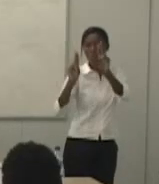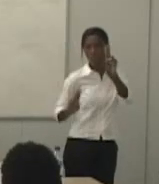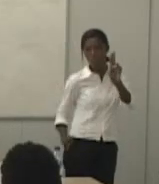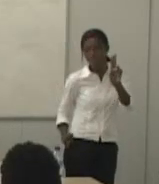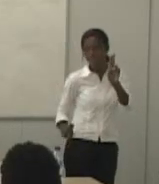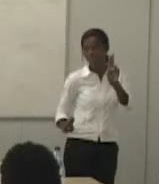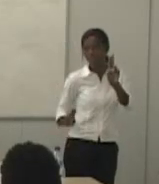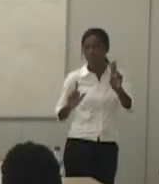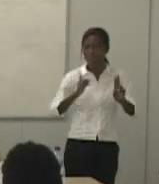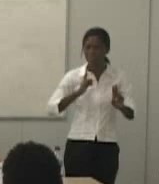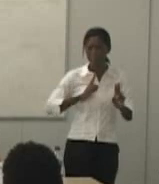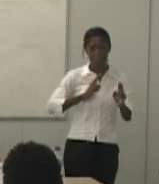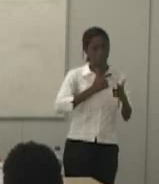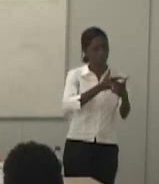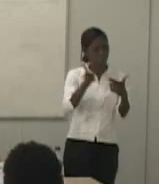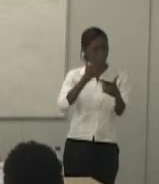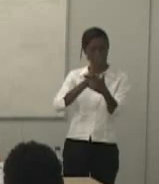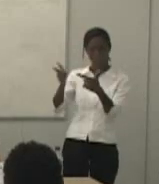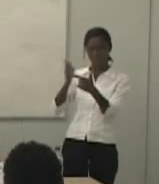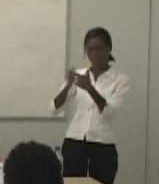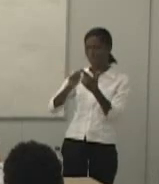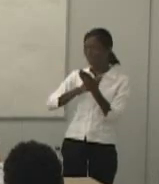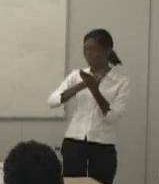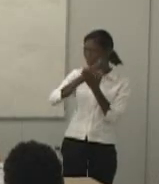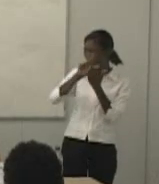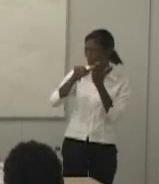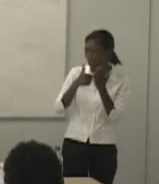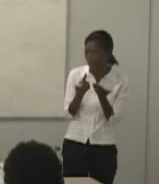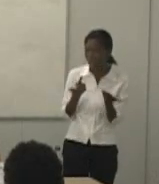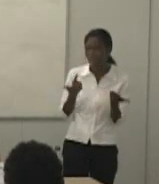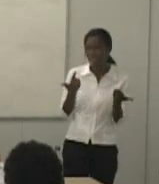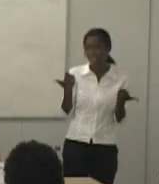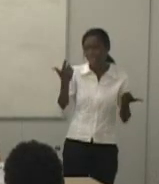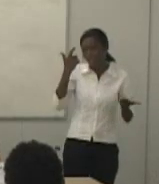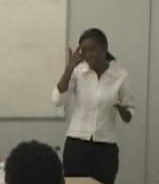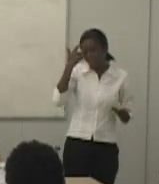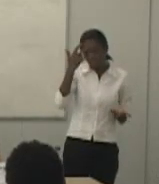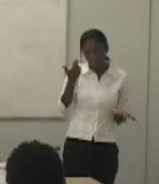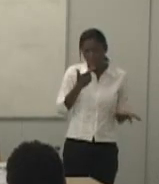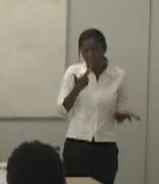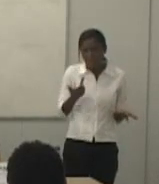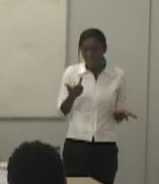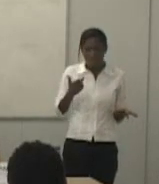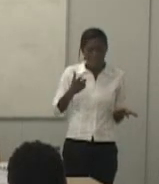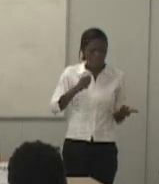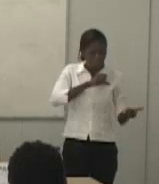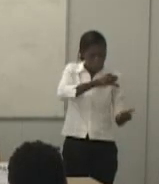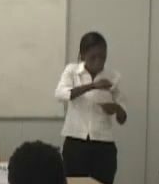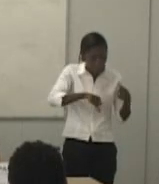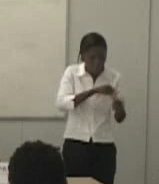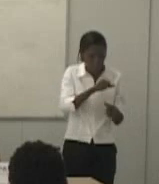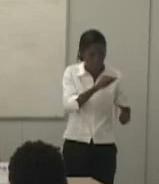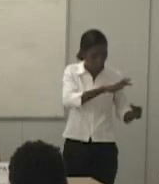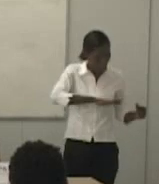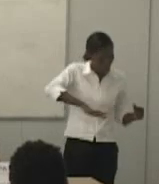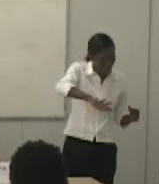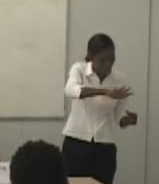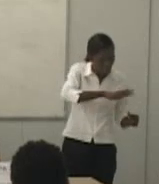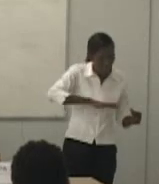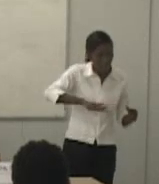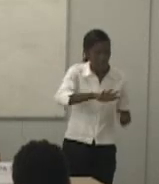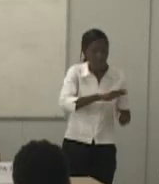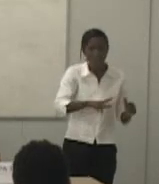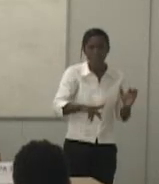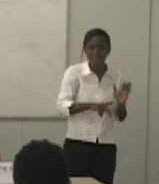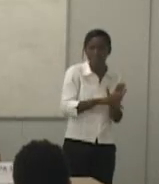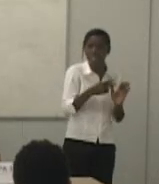que a gente tá aqui acusado de ter ter afastado uma área de preservação permanente Por que que a gente não transforma esse Polo